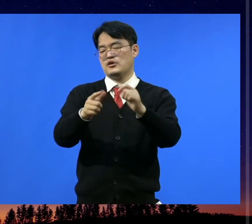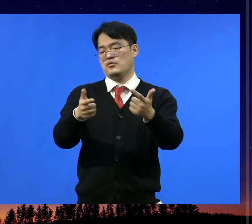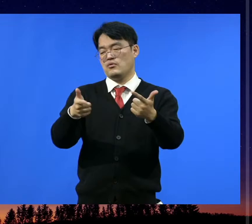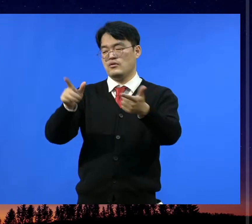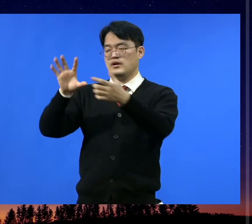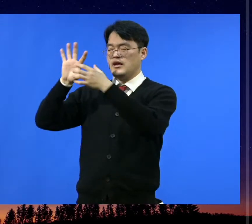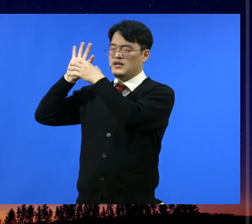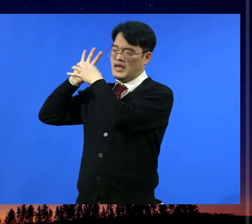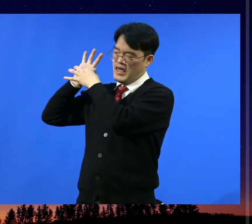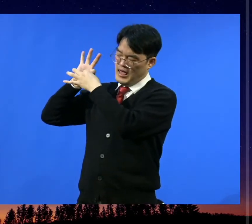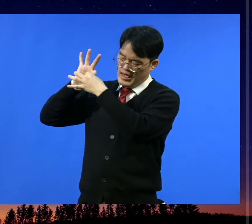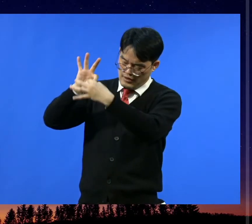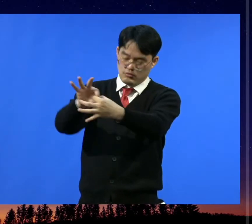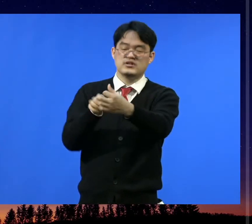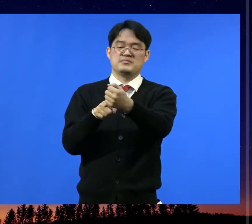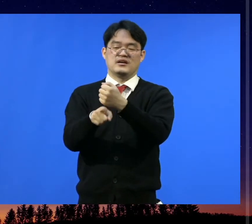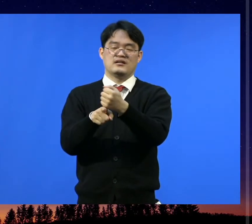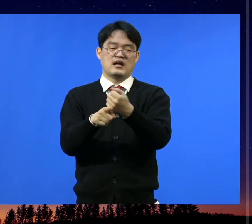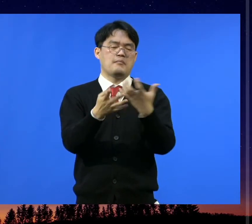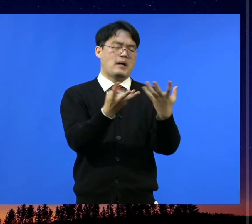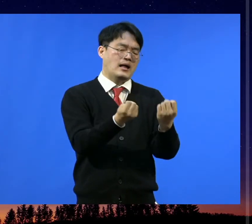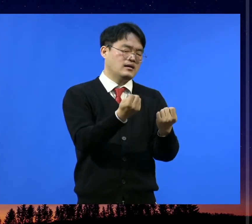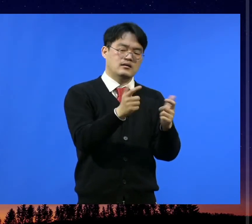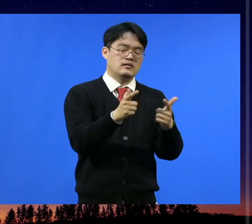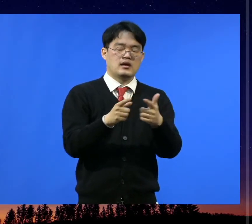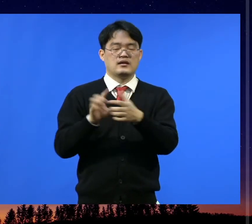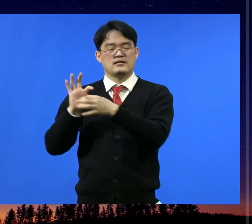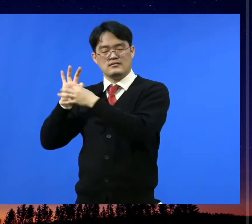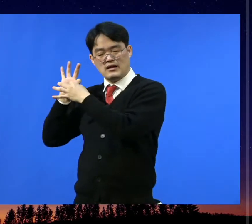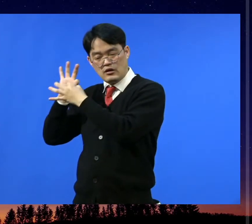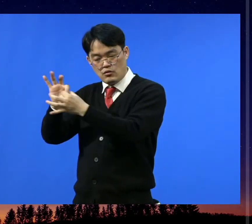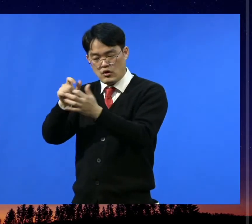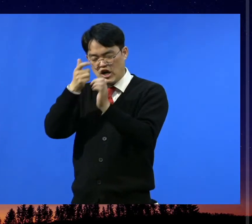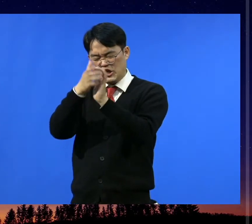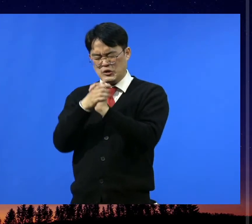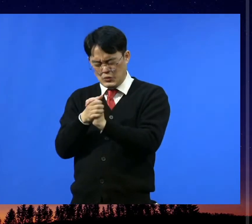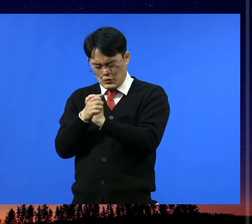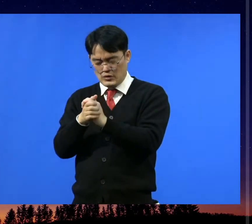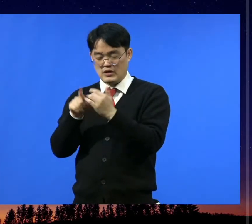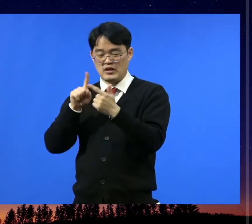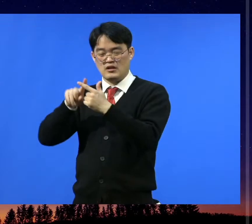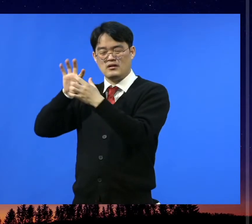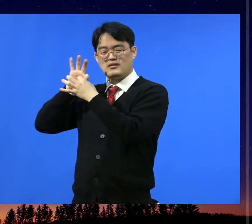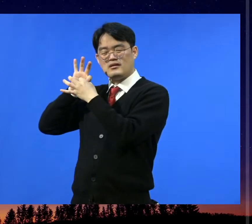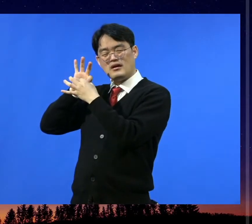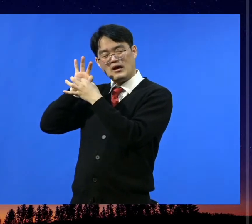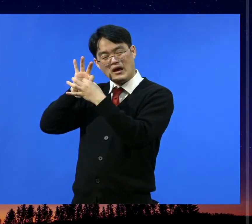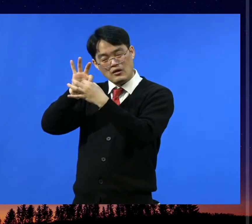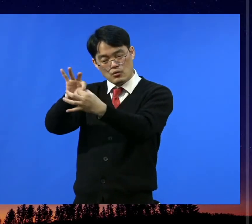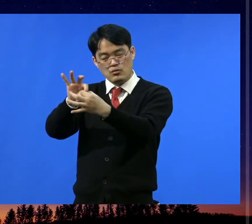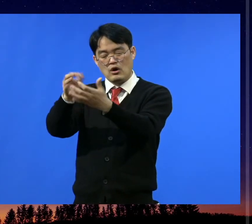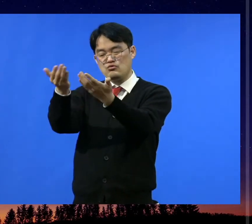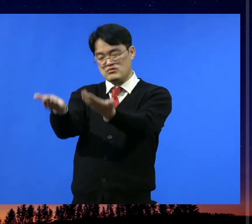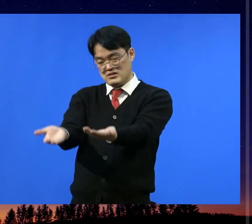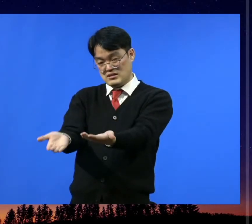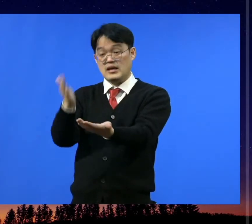지속성을 얘기하는 것입니다. 지속성. 기도에 있어서 지속성. 계속 깨어 기도하라는